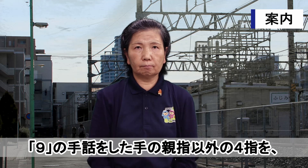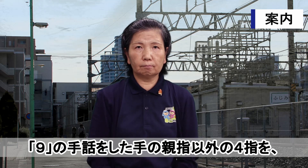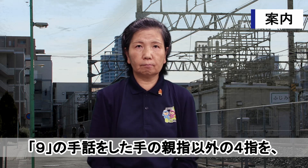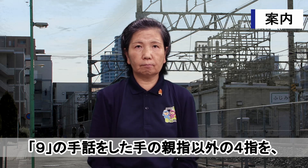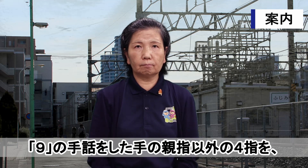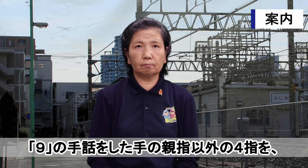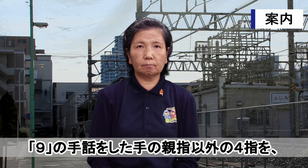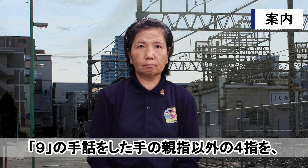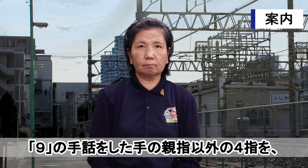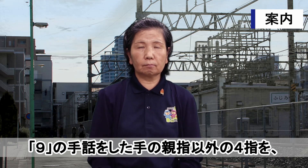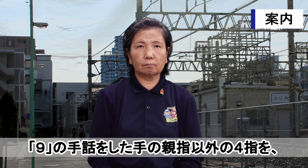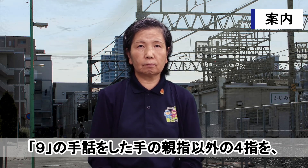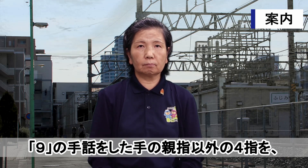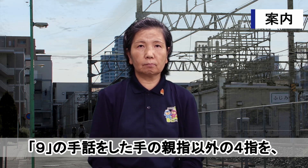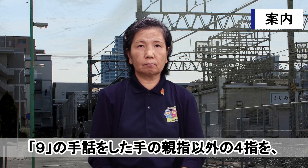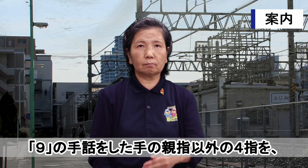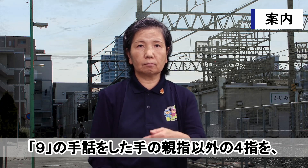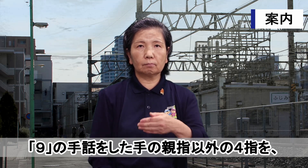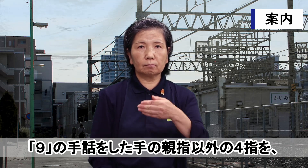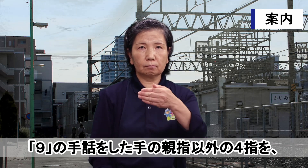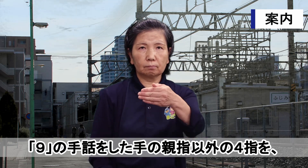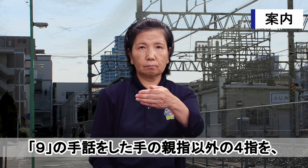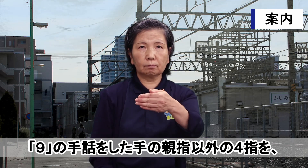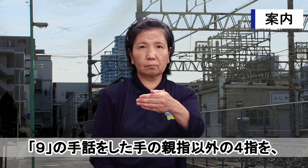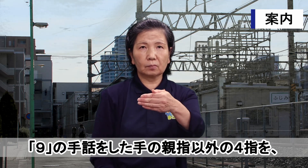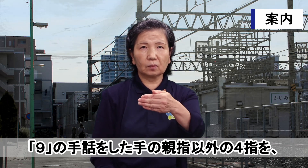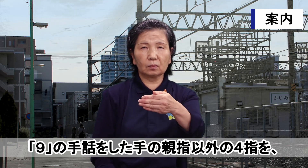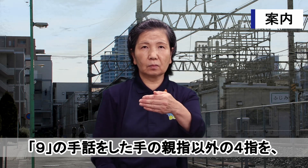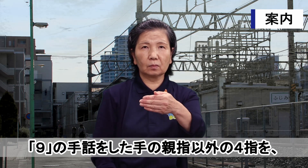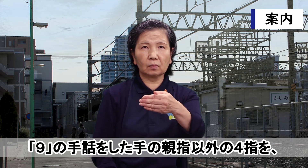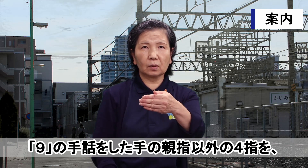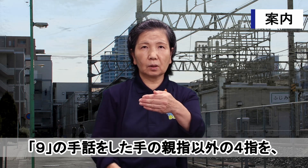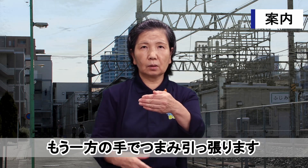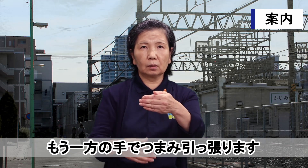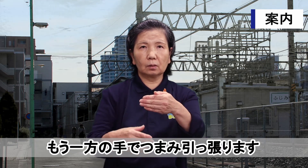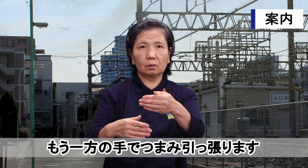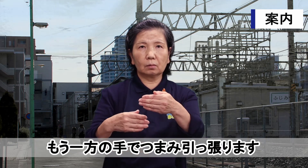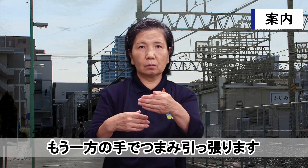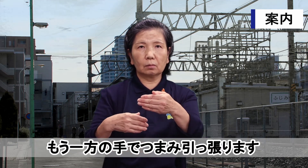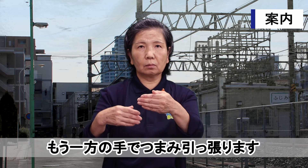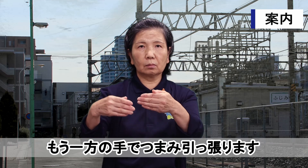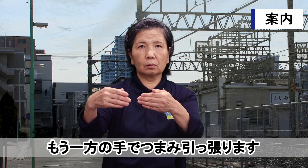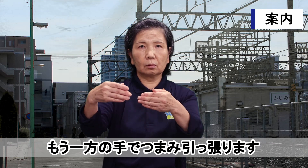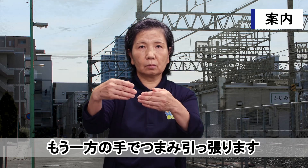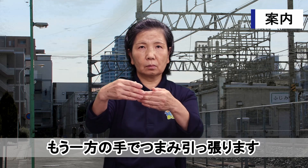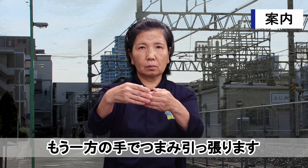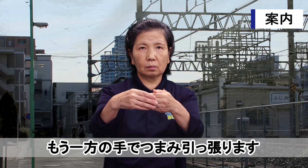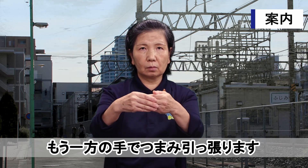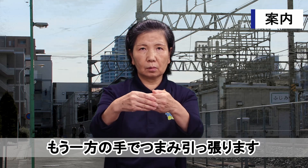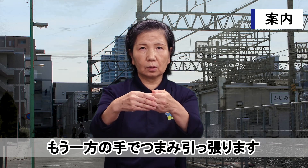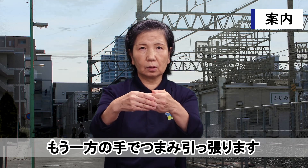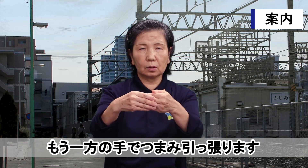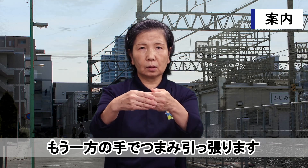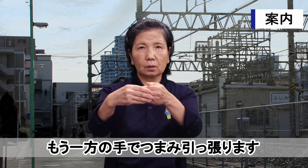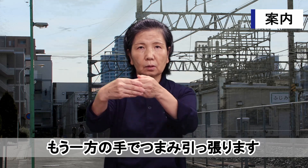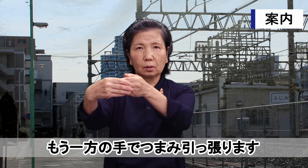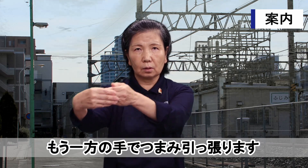9の手話をした手の親指以外の4指をもう一方の手でつまみ引っ張ります。